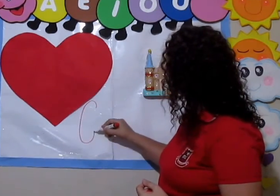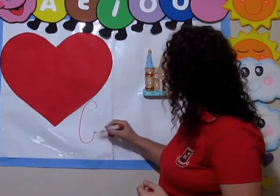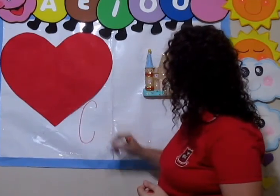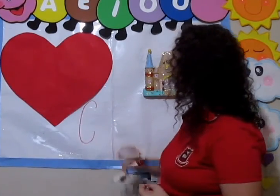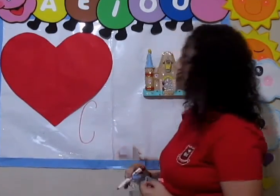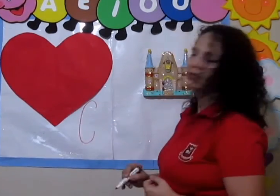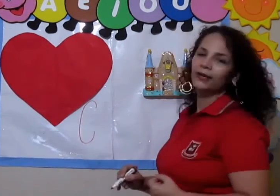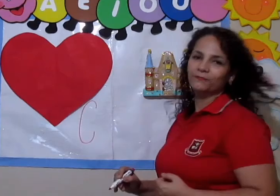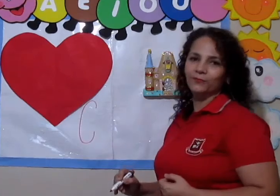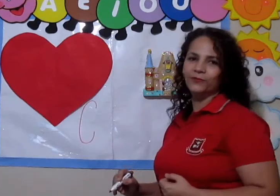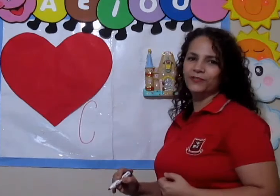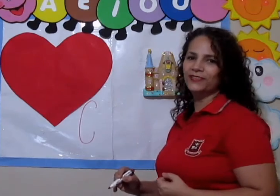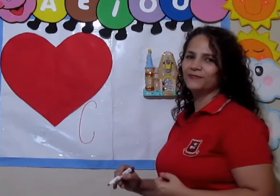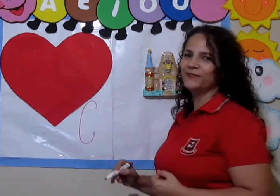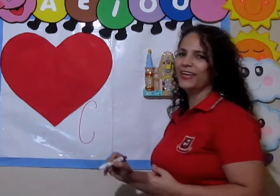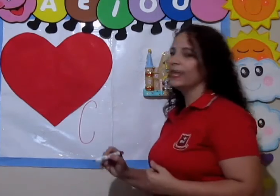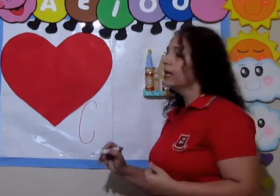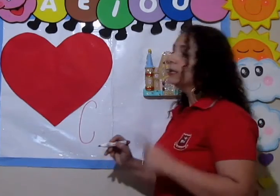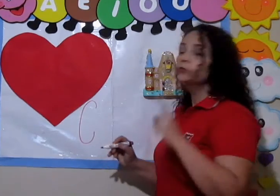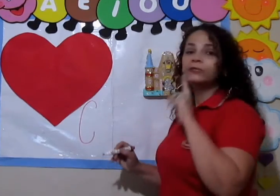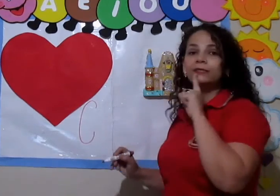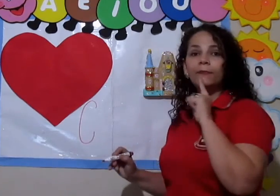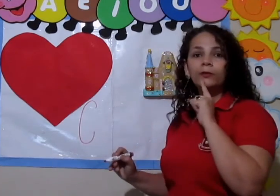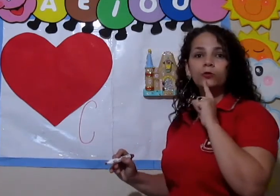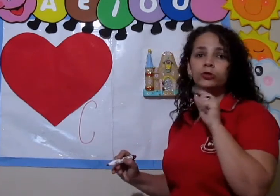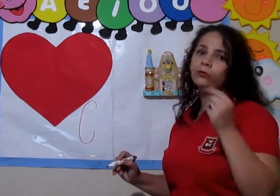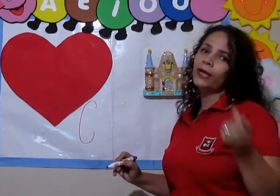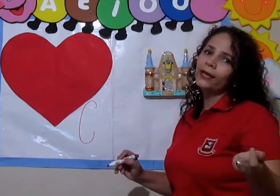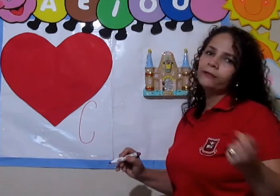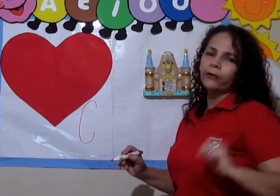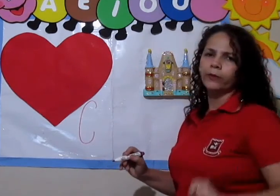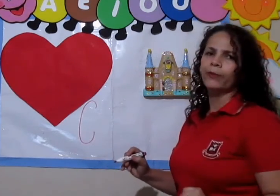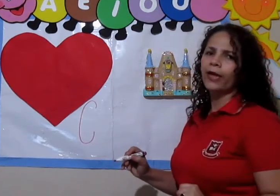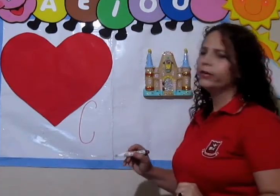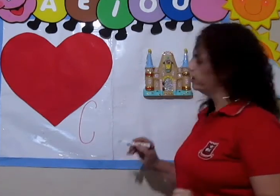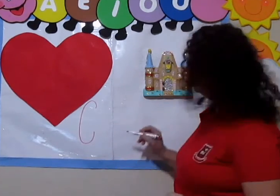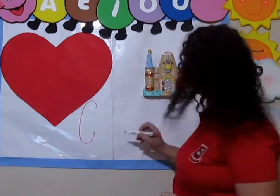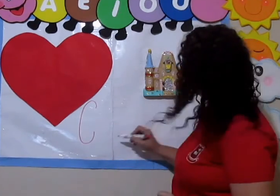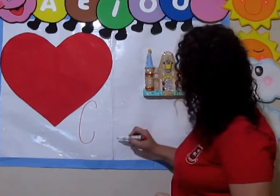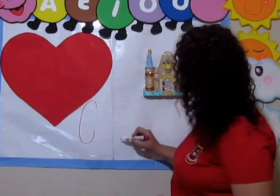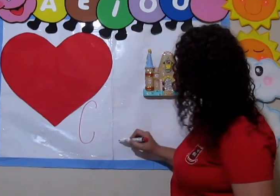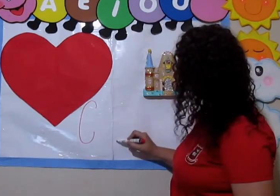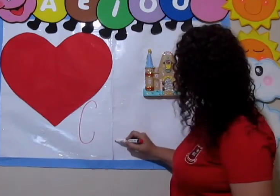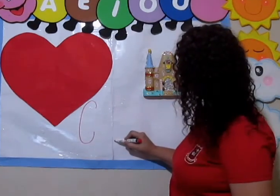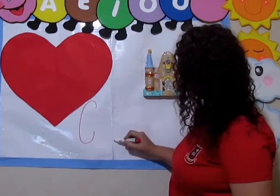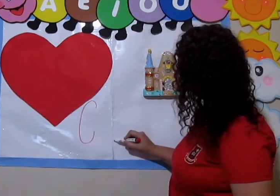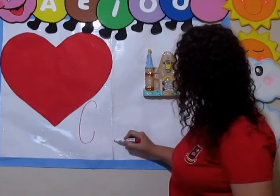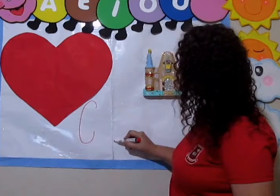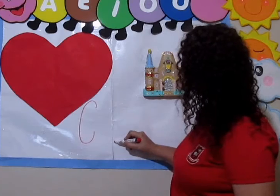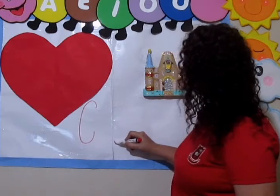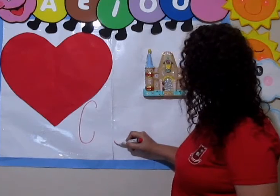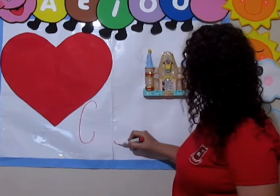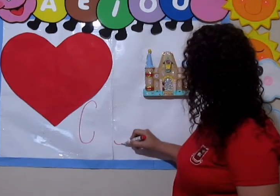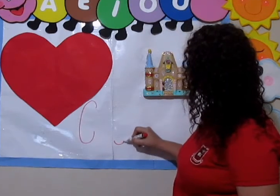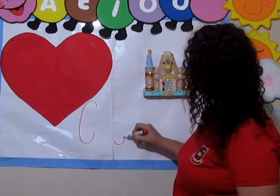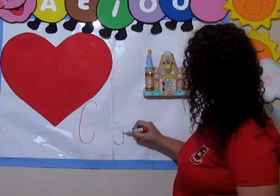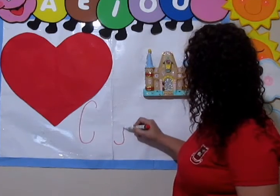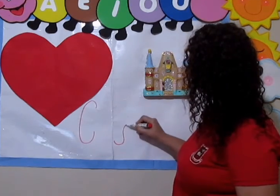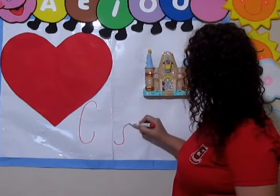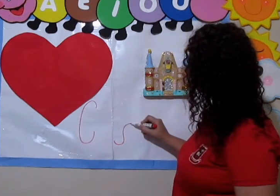maiúsculo. Muito bem. E o C minúsculo, ele tem uma perninha. Olha aqui, ó. Começa da perninha, sobe,